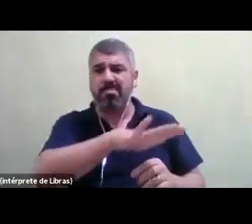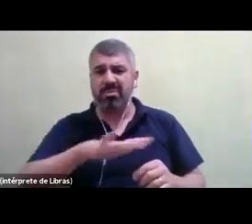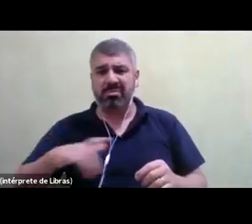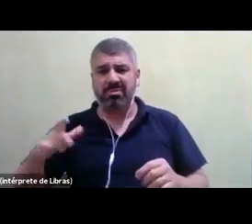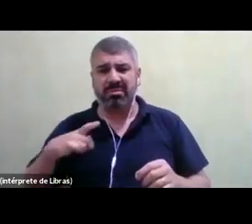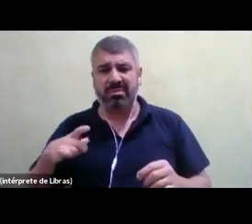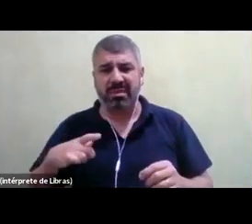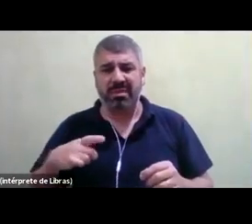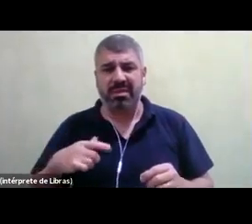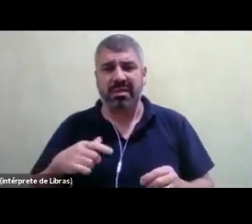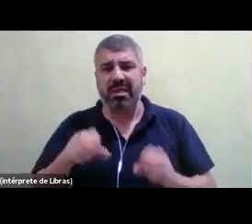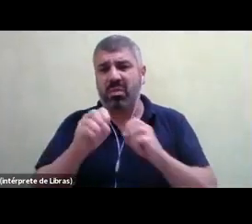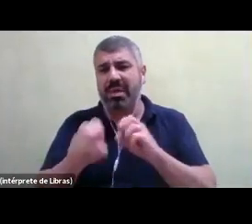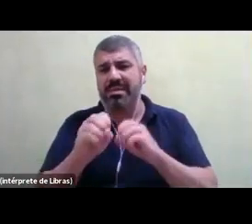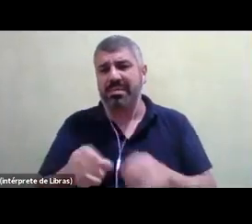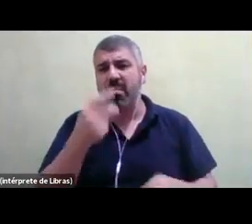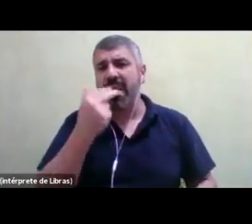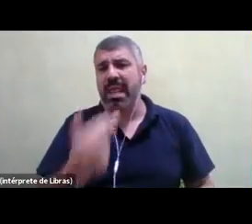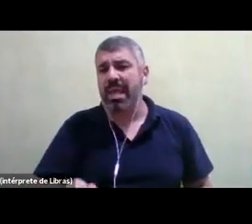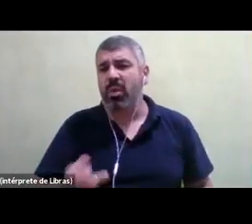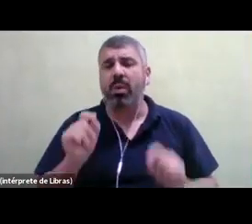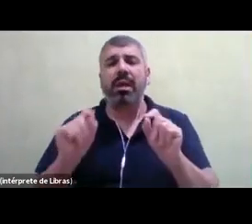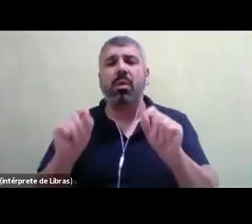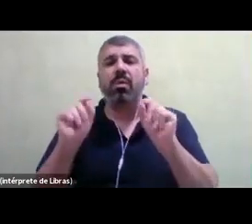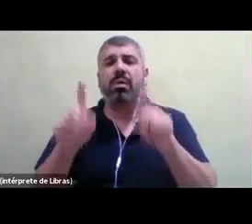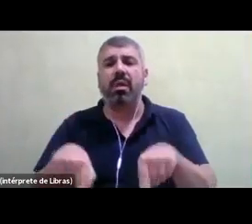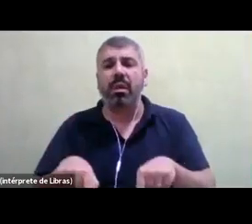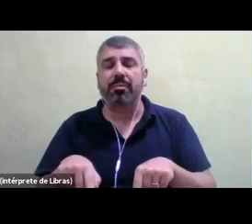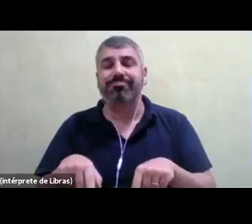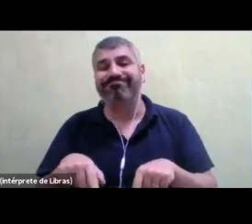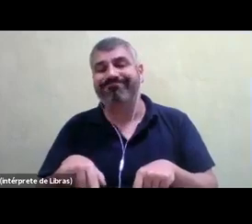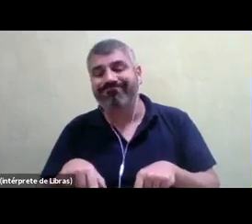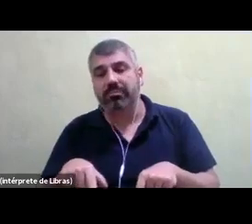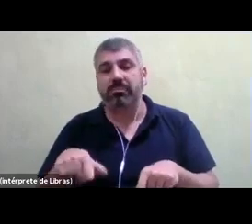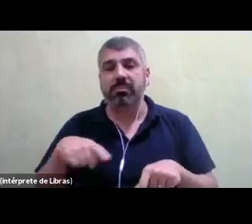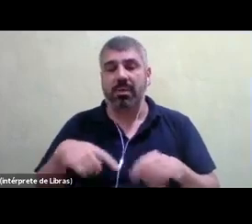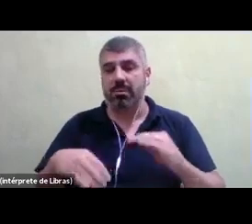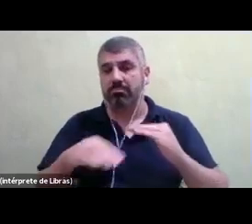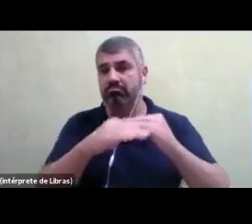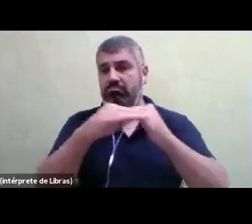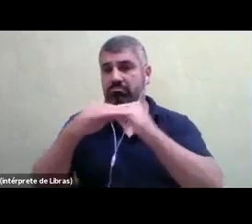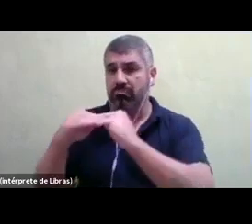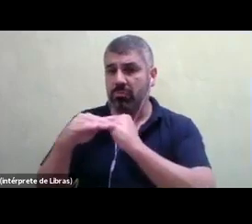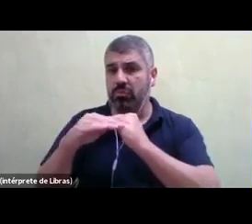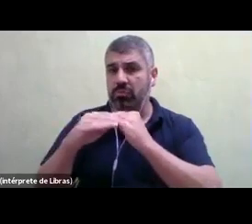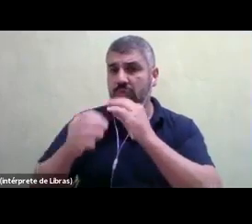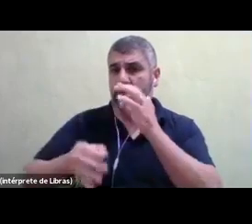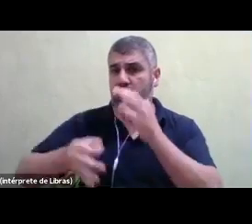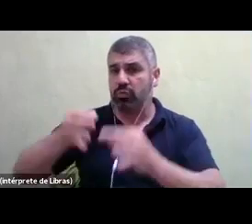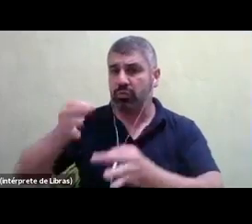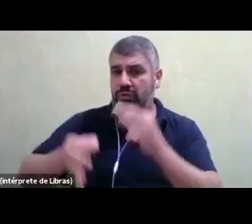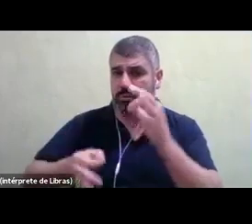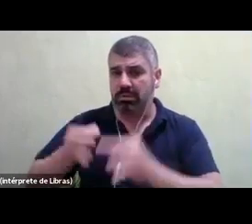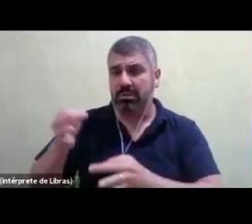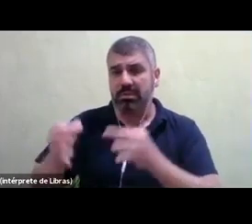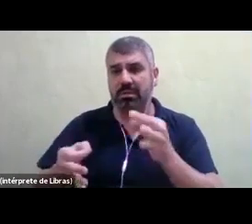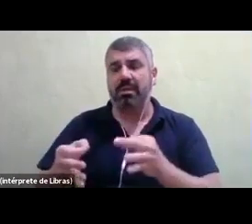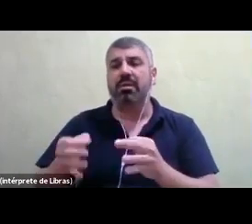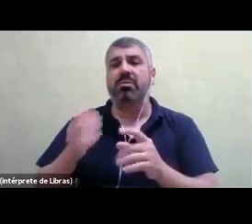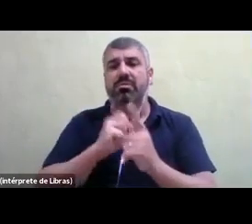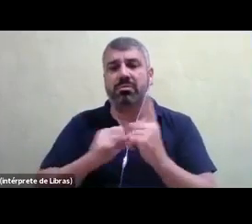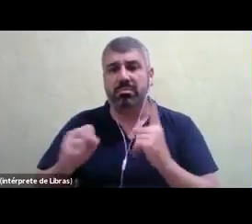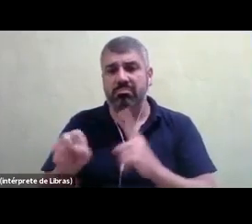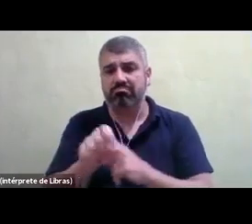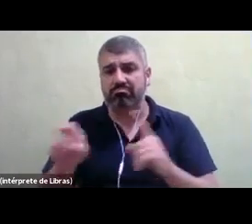educação bilíngue para a gente é algo que se equipara aos conceitos de justiça e reparação social, né?